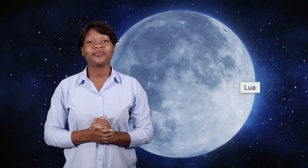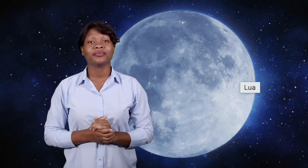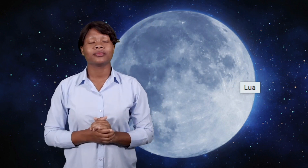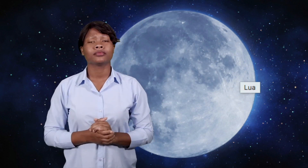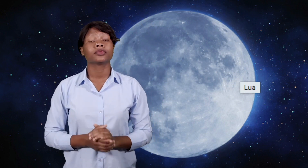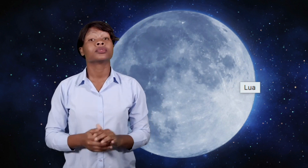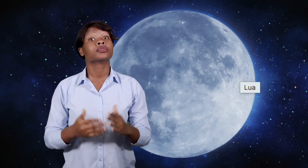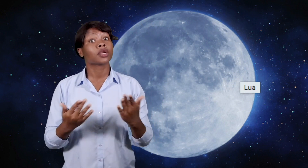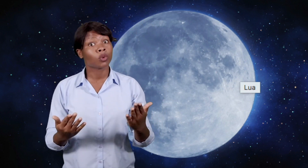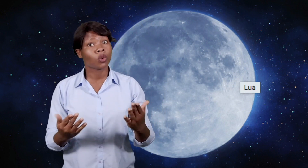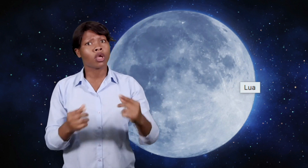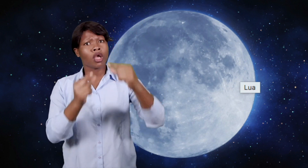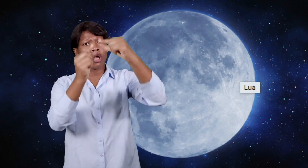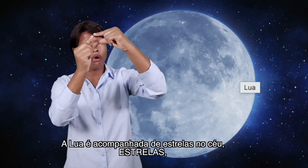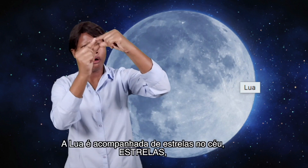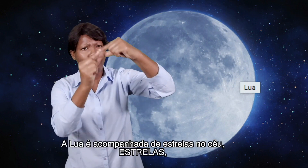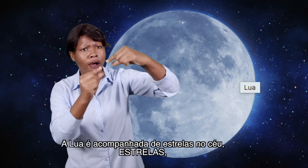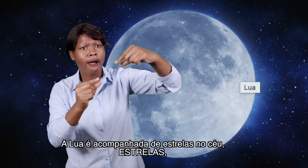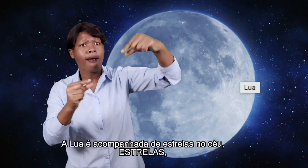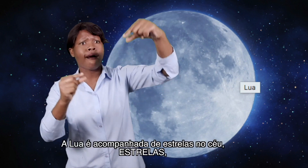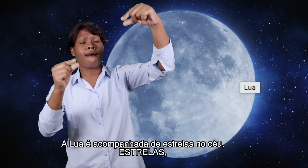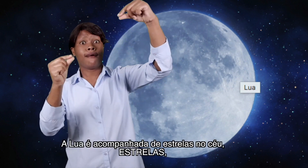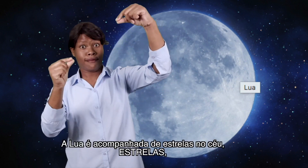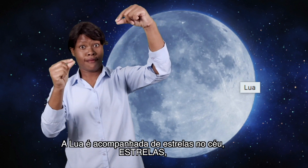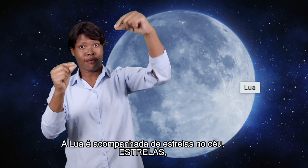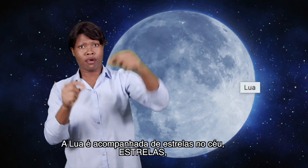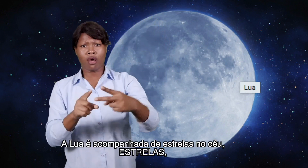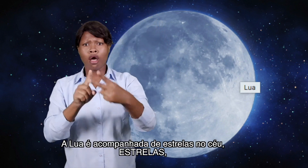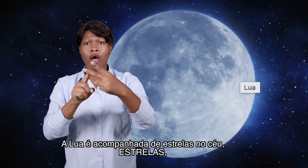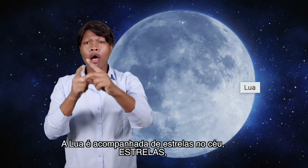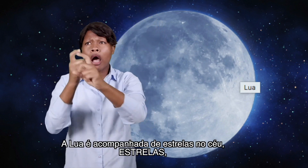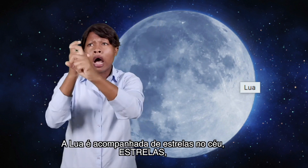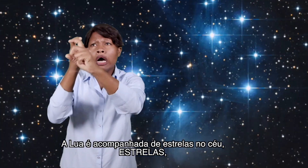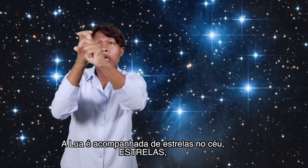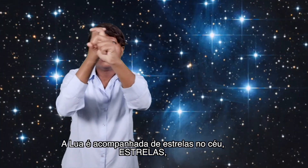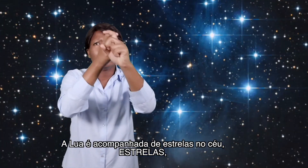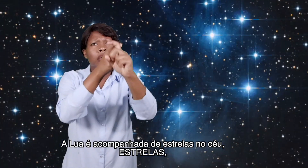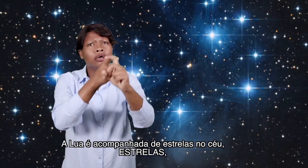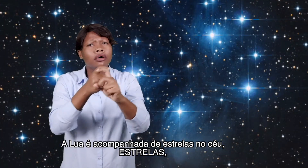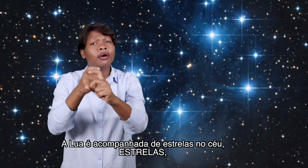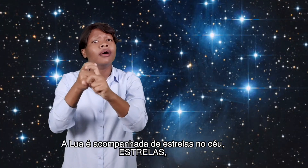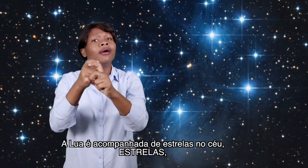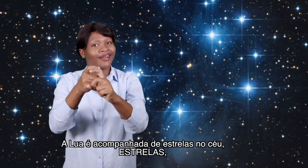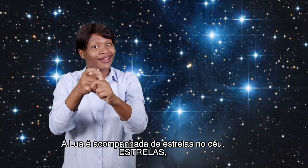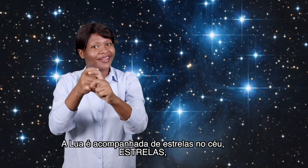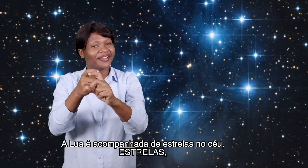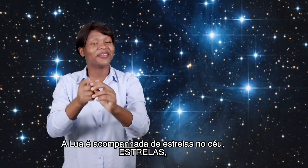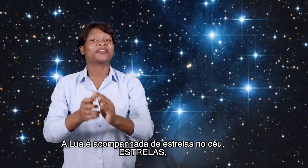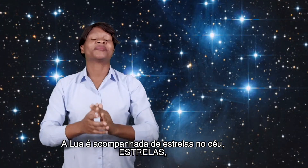A lua é acompanhada de estrelas no céu. Estrelas Repete mais uma